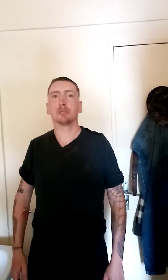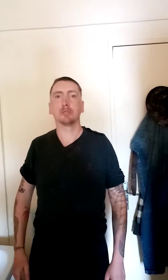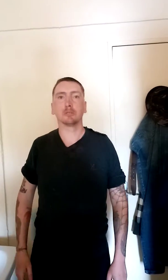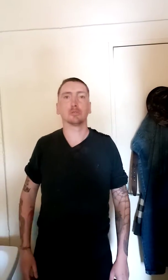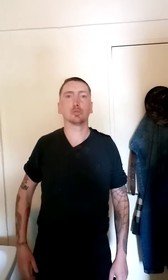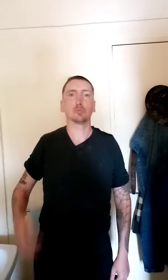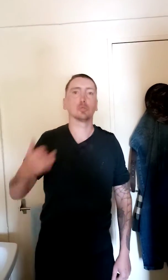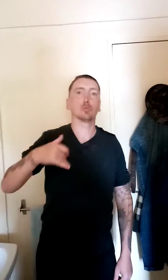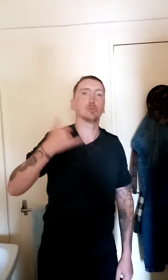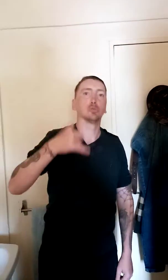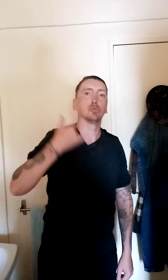J'ai pas le temps pour faire le buzz,